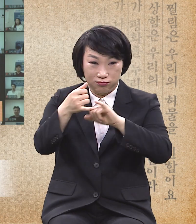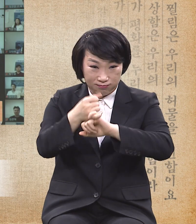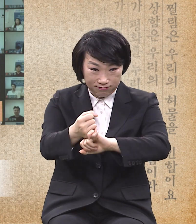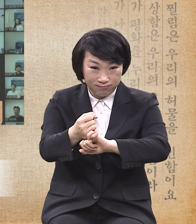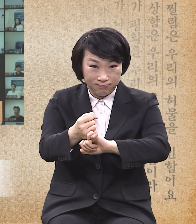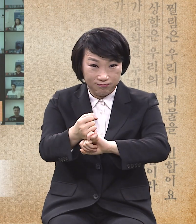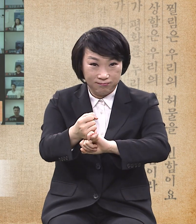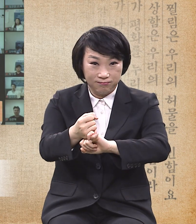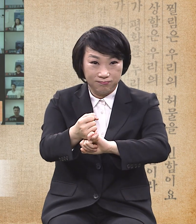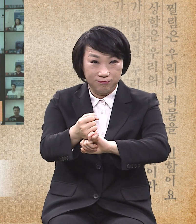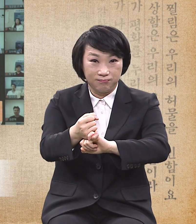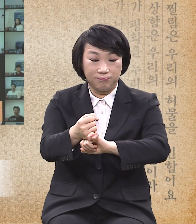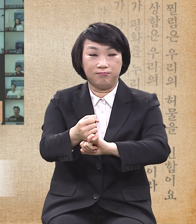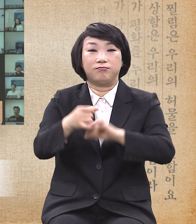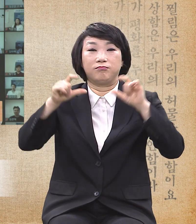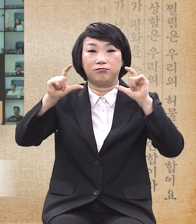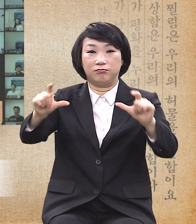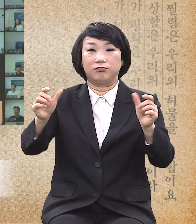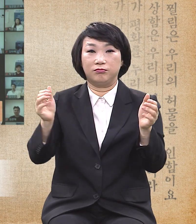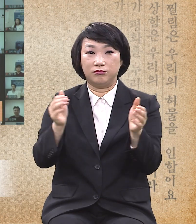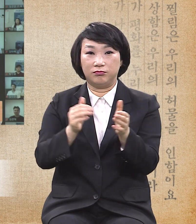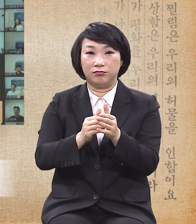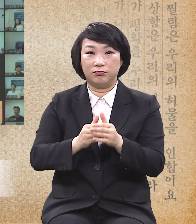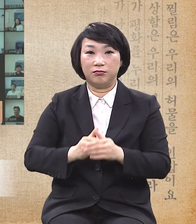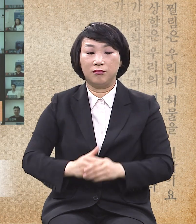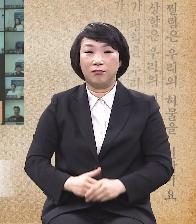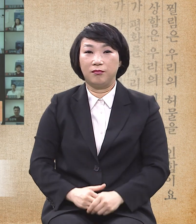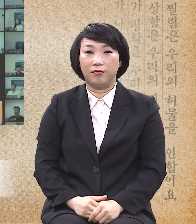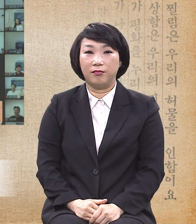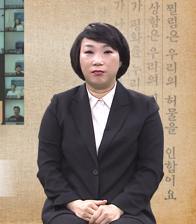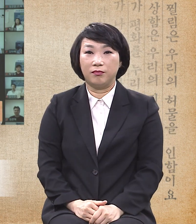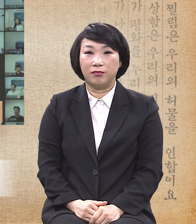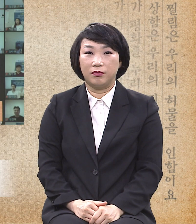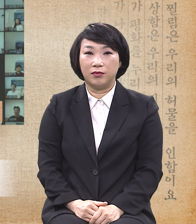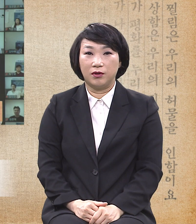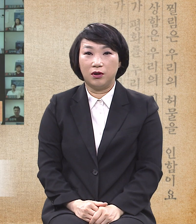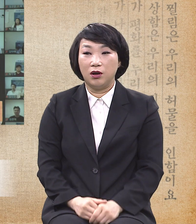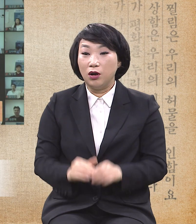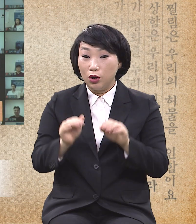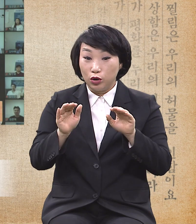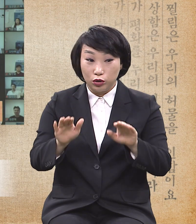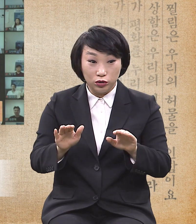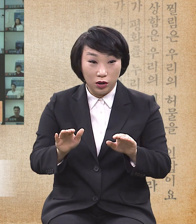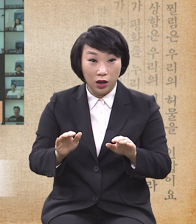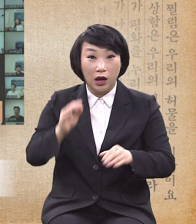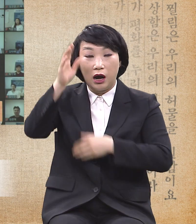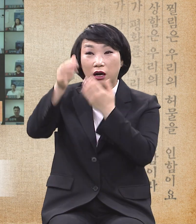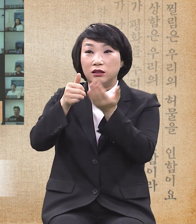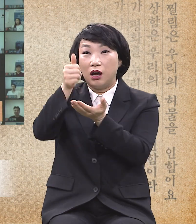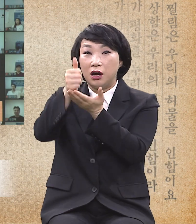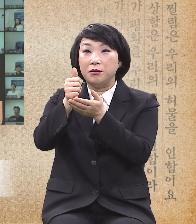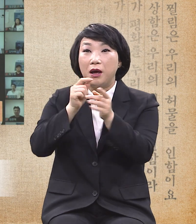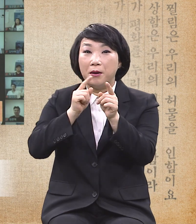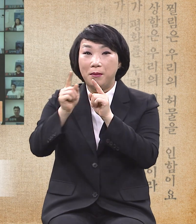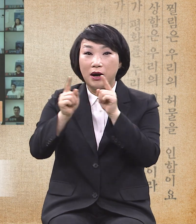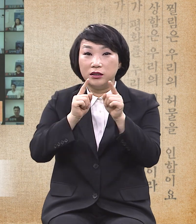정령 죽으리라 하시니라. 근데 하나님